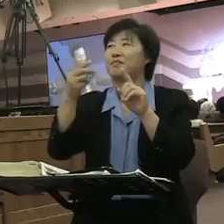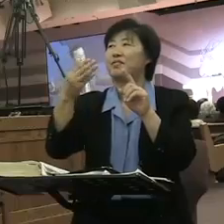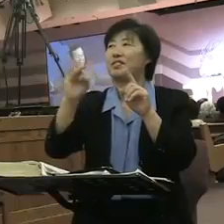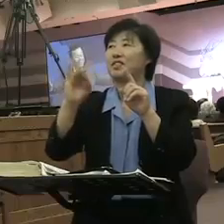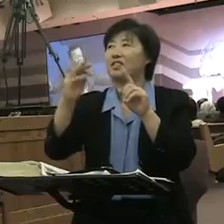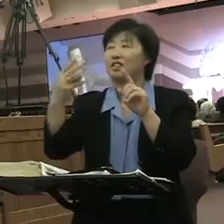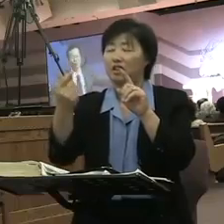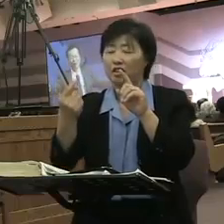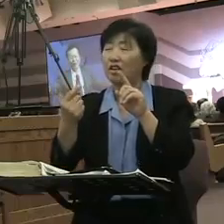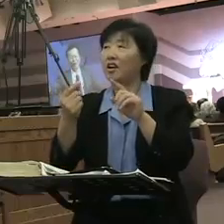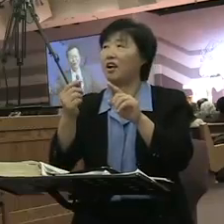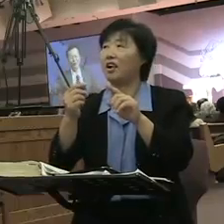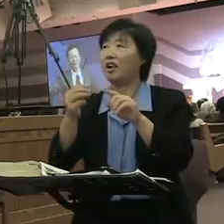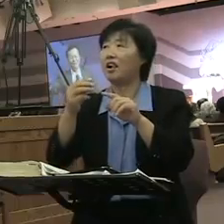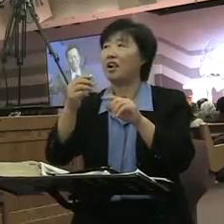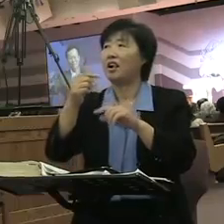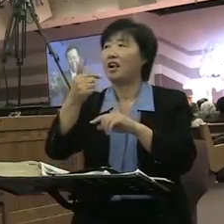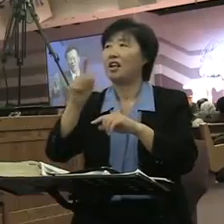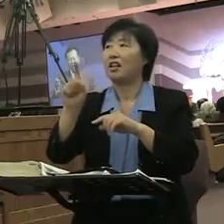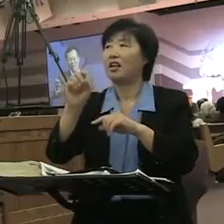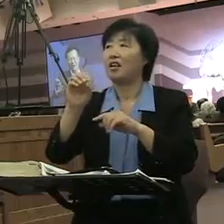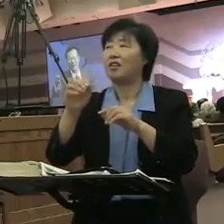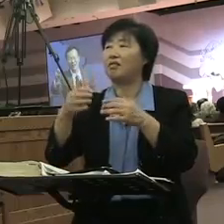웰링턴이 나폴레옹을